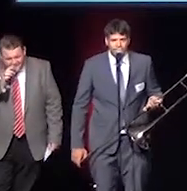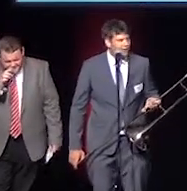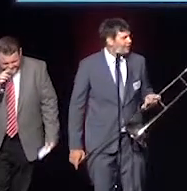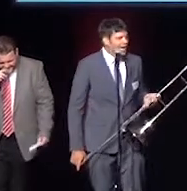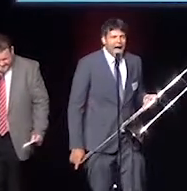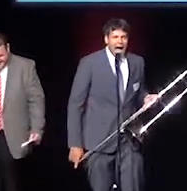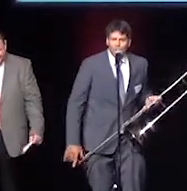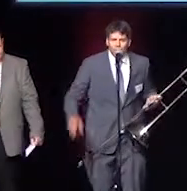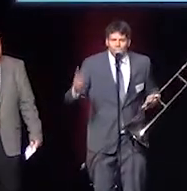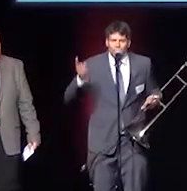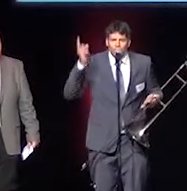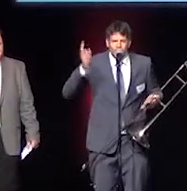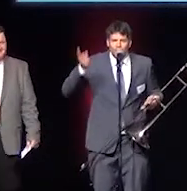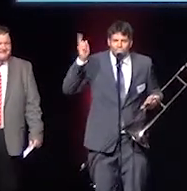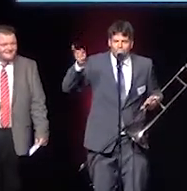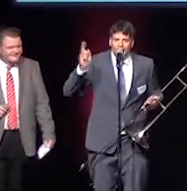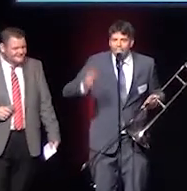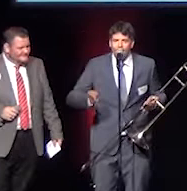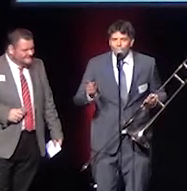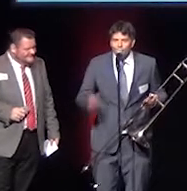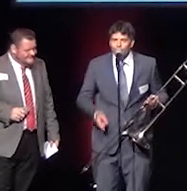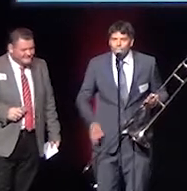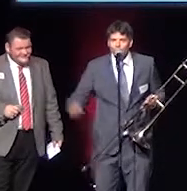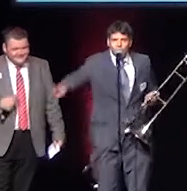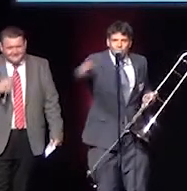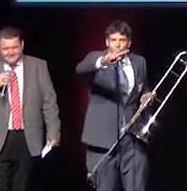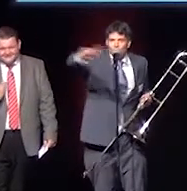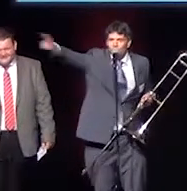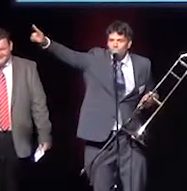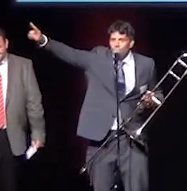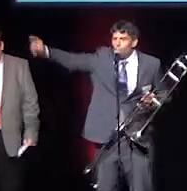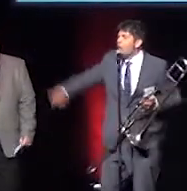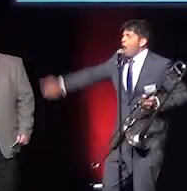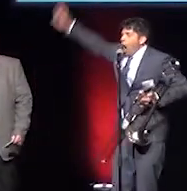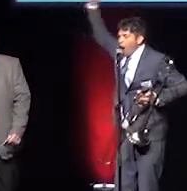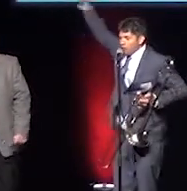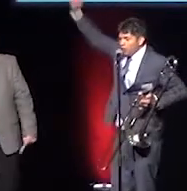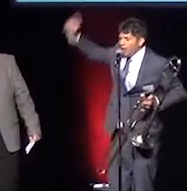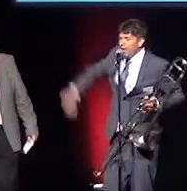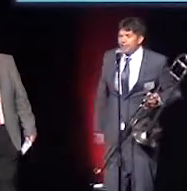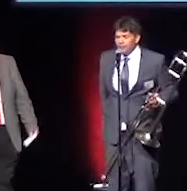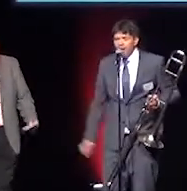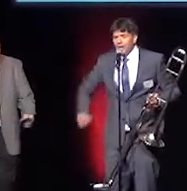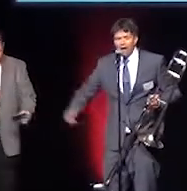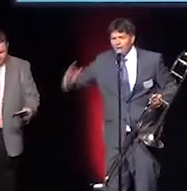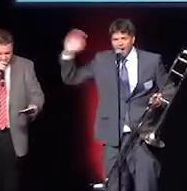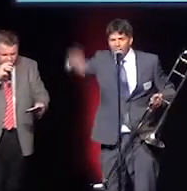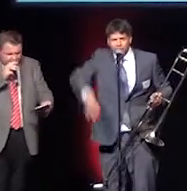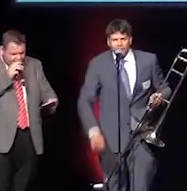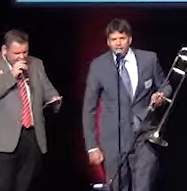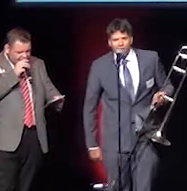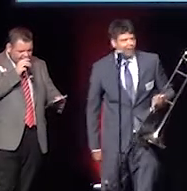see? I'm no good without you. Ob